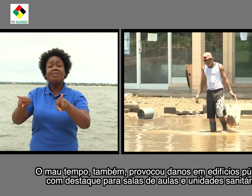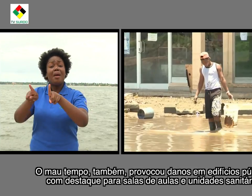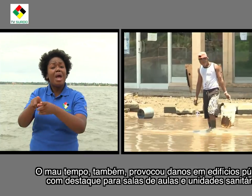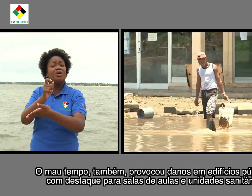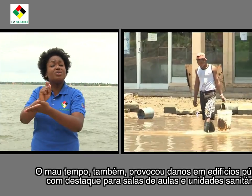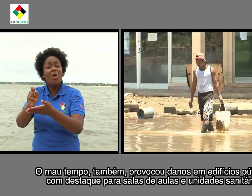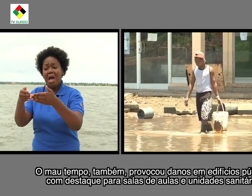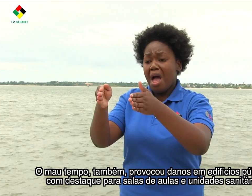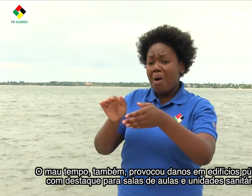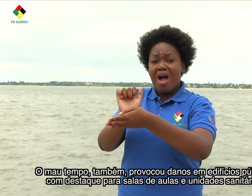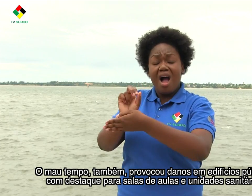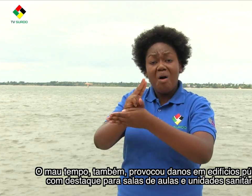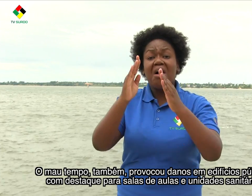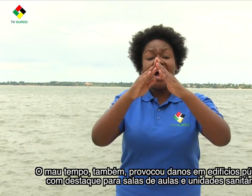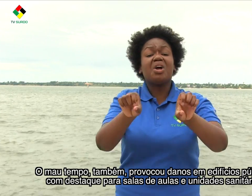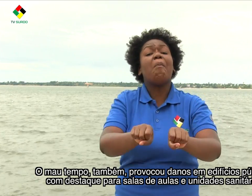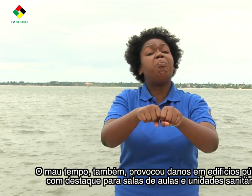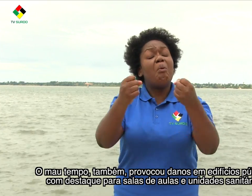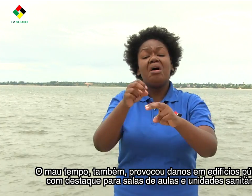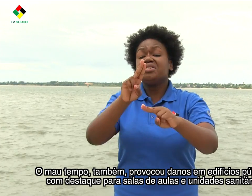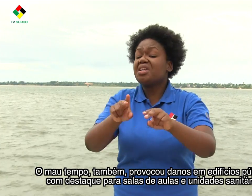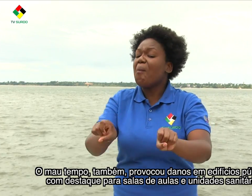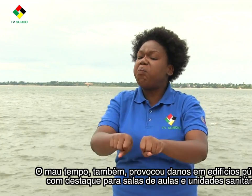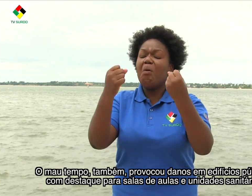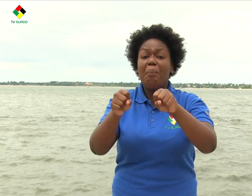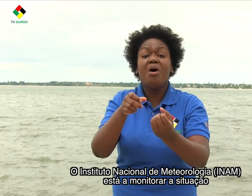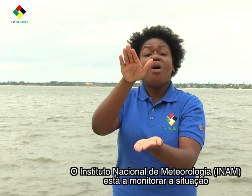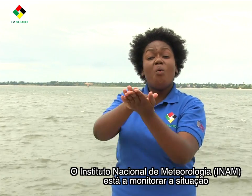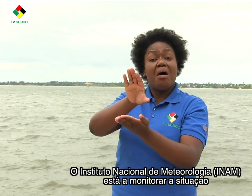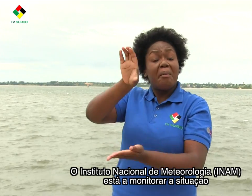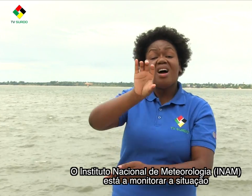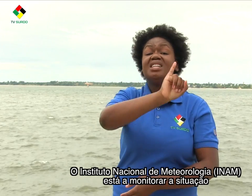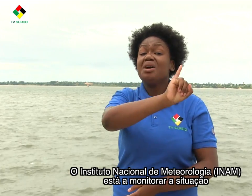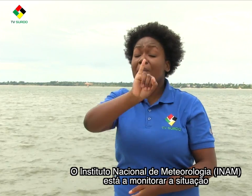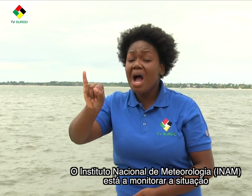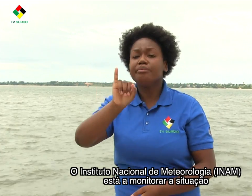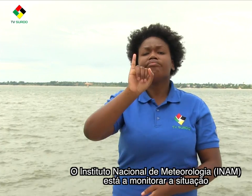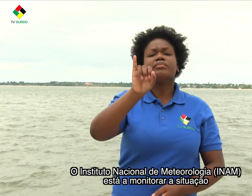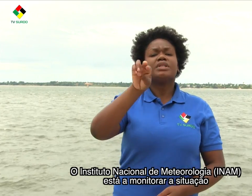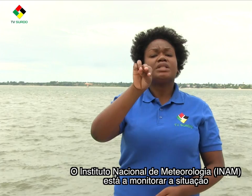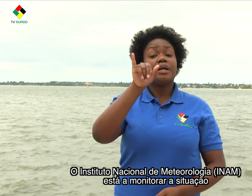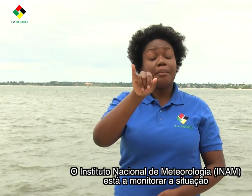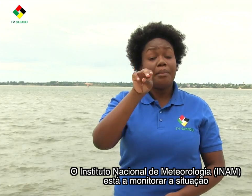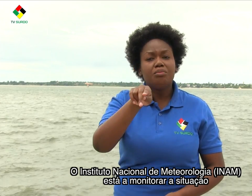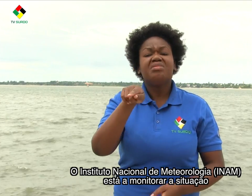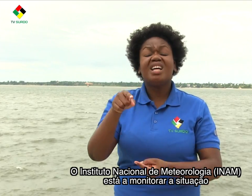públicos, com destaque para salas de aulas e unidades sanitárias. O Instituto Nacional de Meteorologia está a monitorar a situação